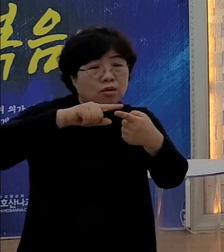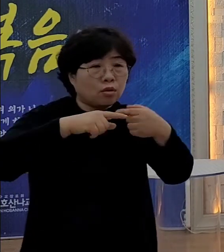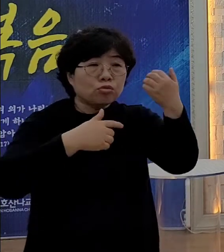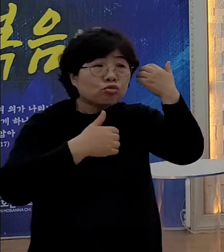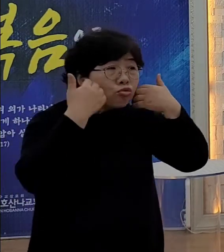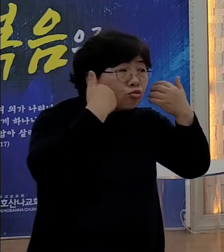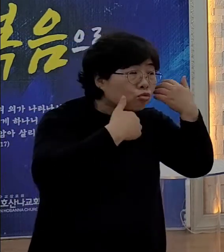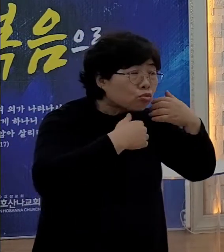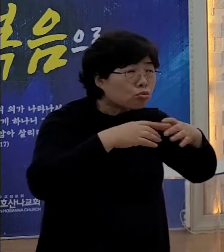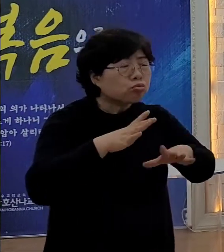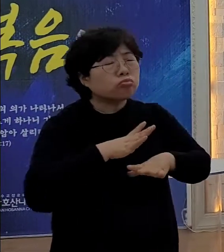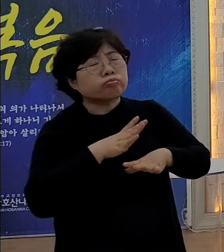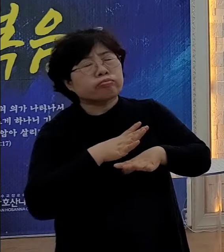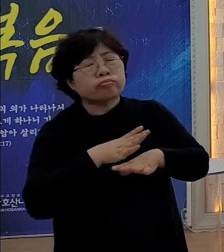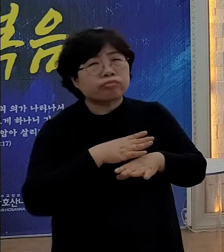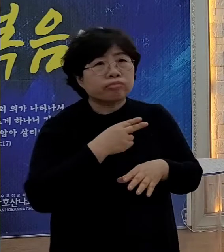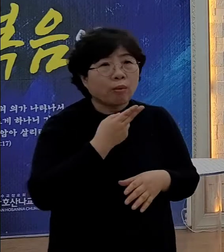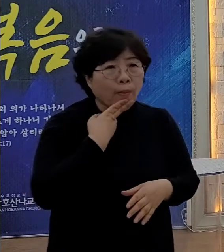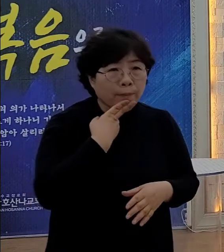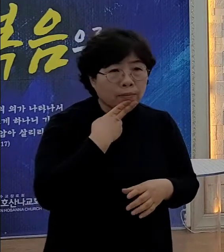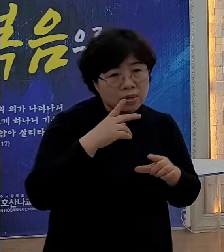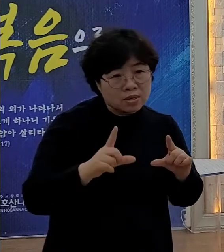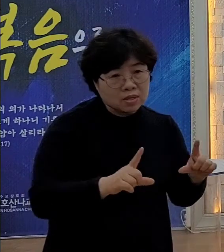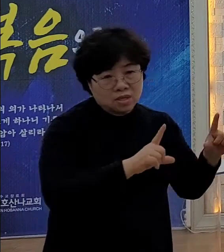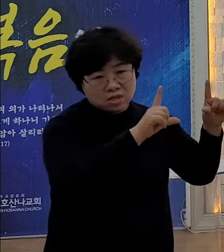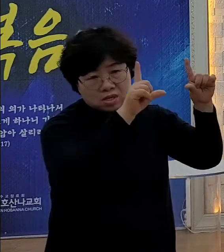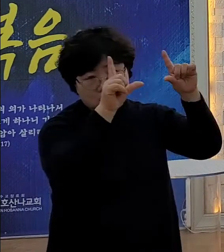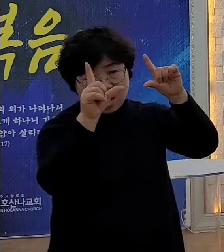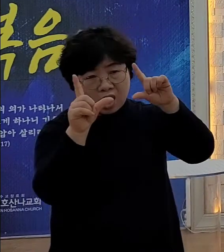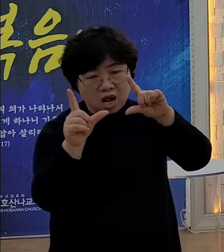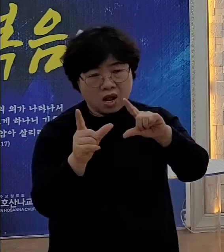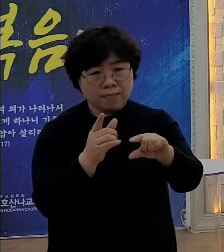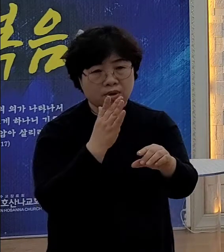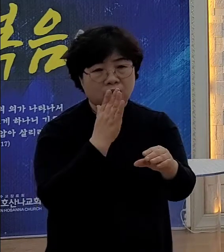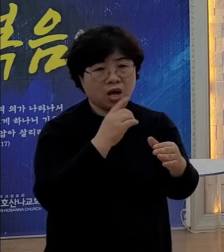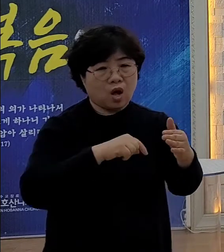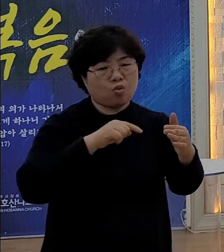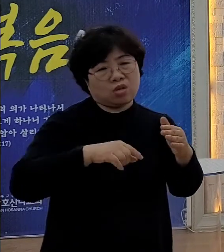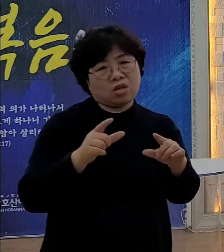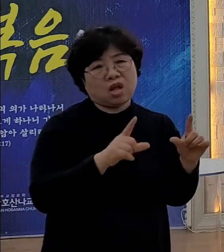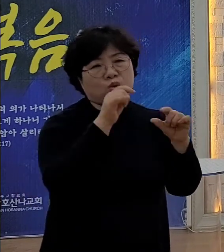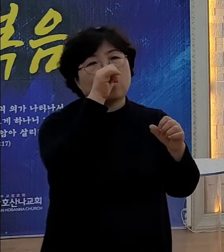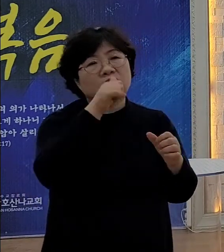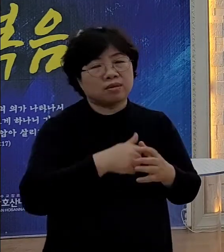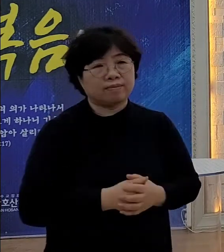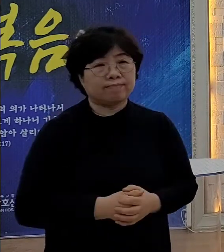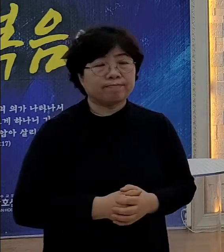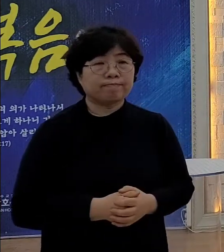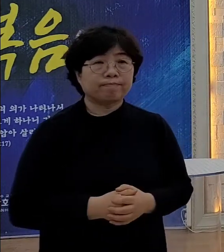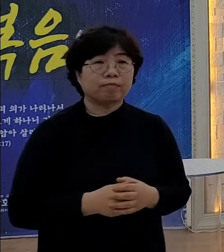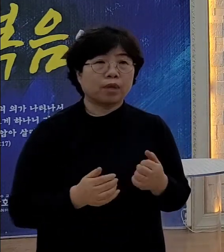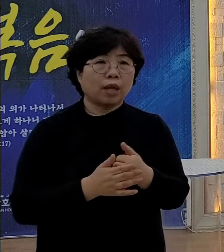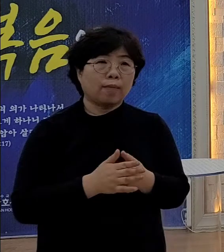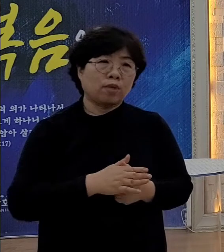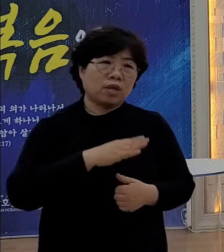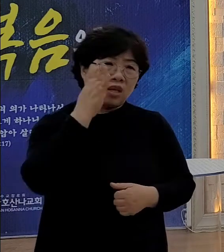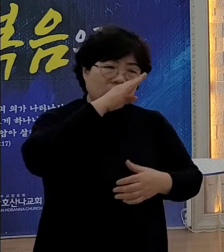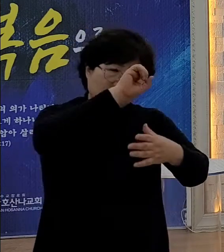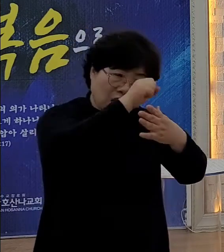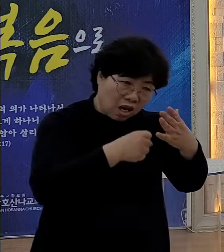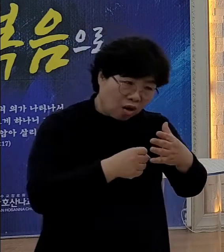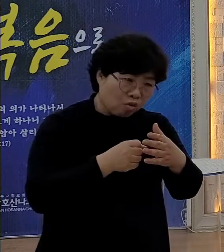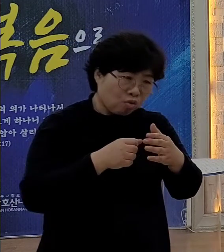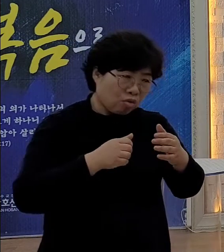아무도 두려워하거나 안중에도 없는 삶을 살아가고 있다는 것입니다. 그렇기 때문에 이렇게 타락으로 치닫고